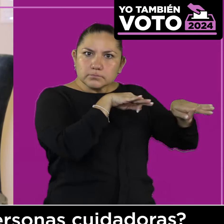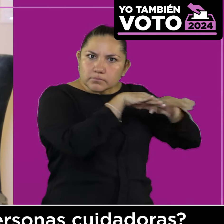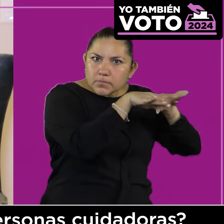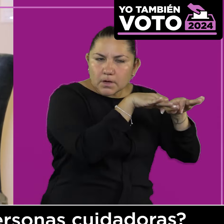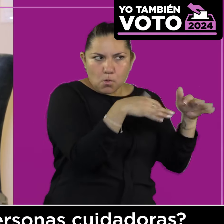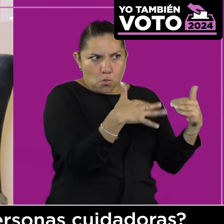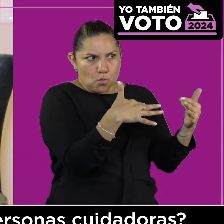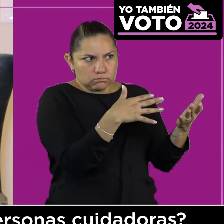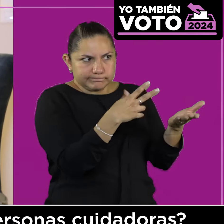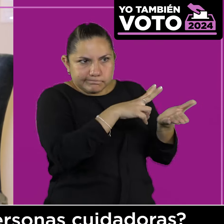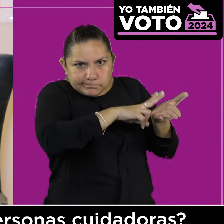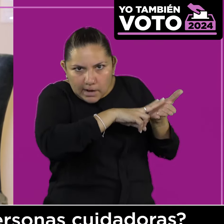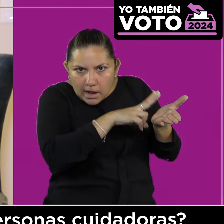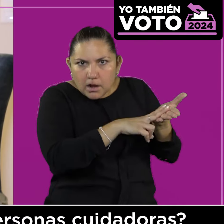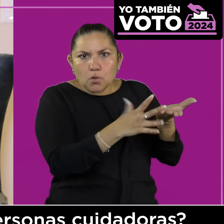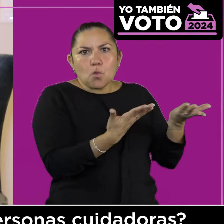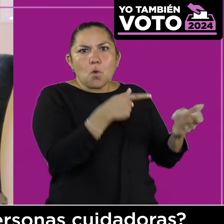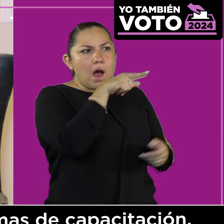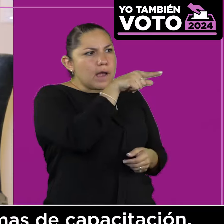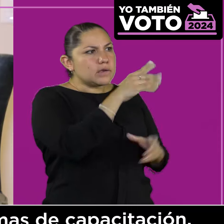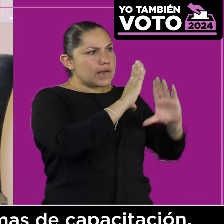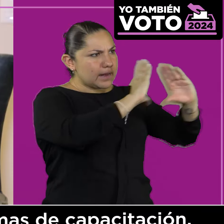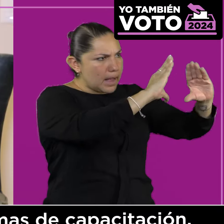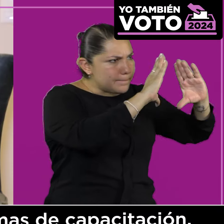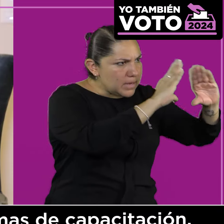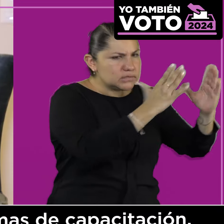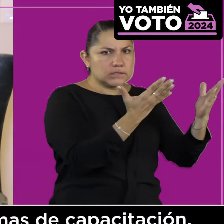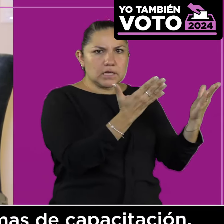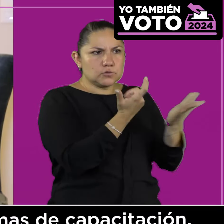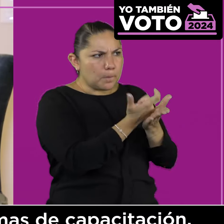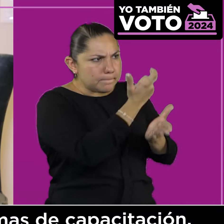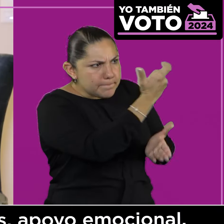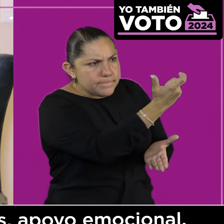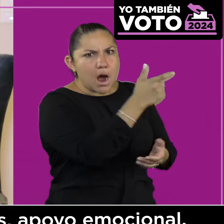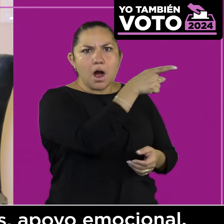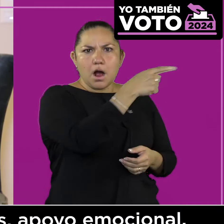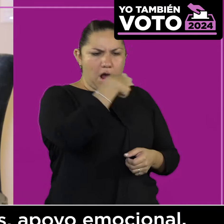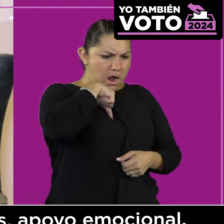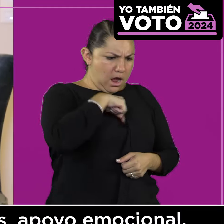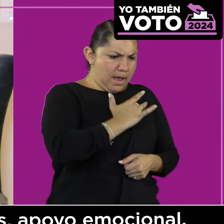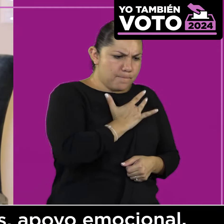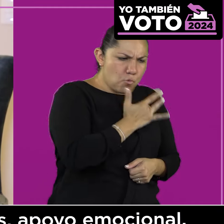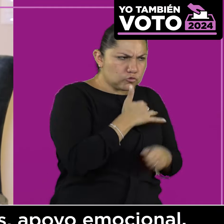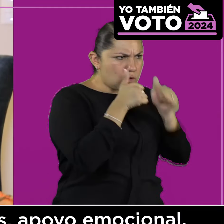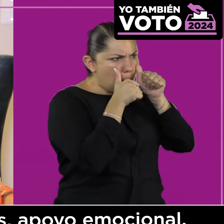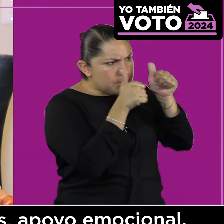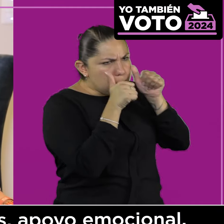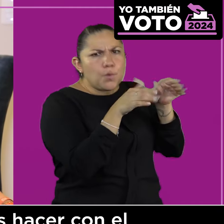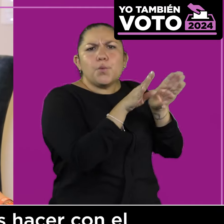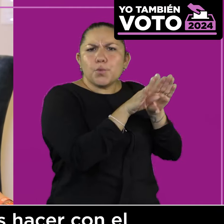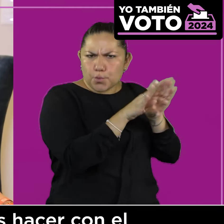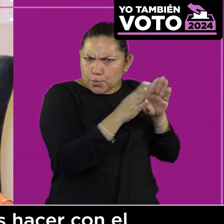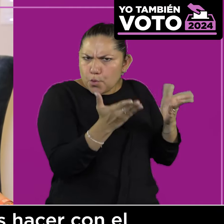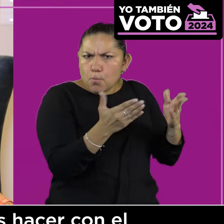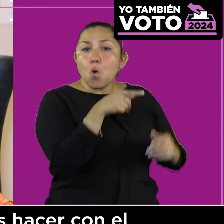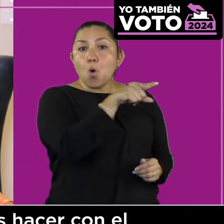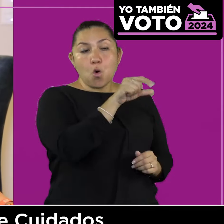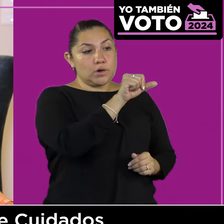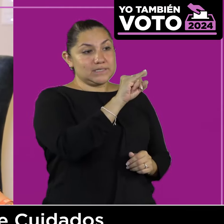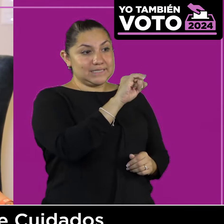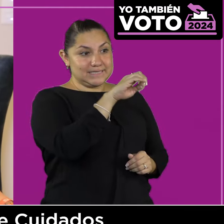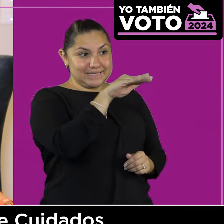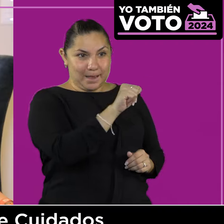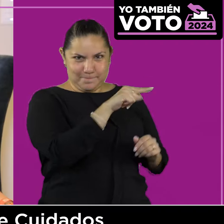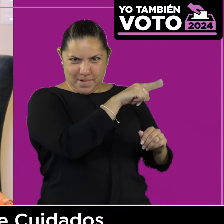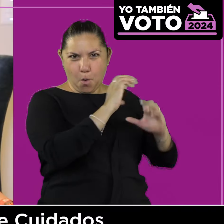Apoyar el trabajo de las personas cuidadoras incluyendo programas de capacitación recursos dedicados apoyo emocional qué piensas hacer con